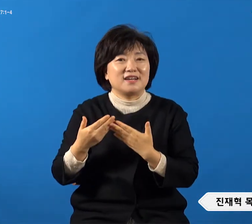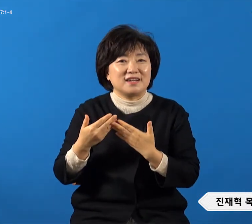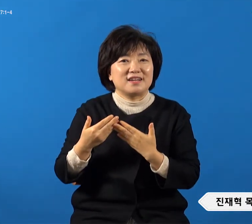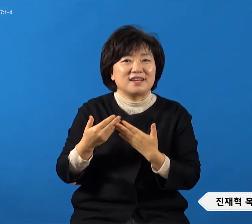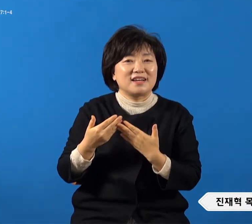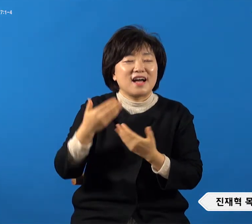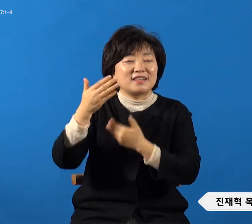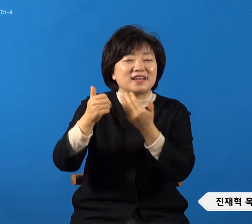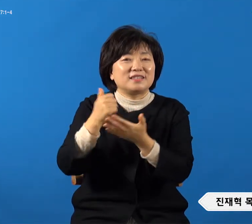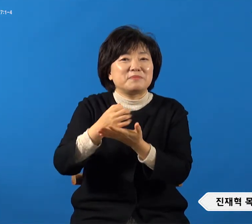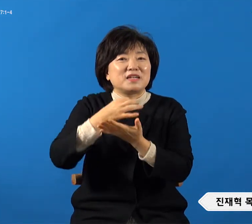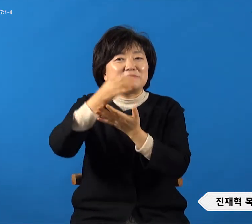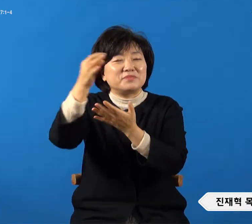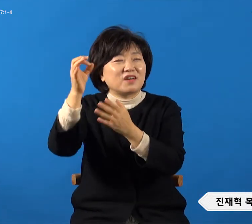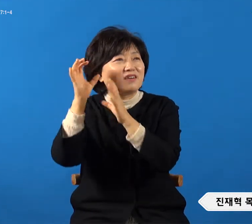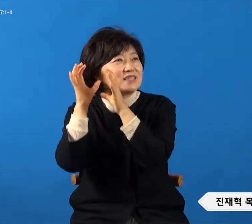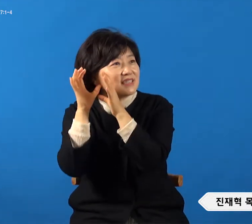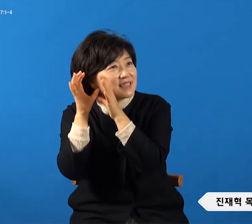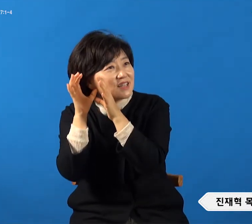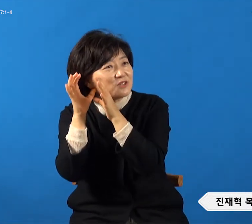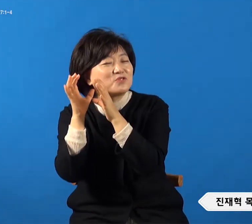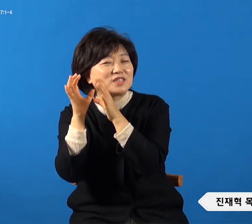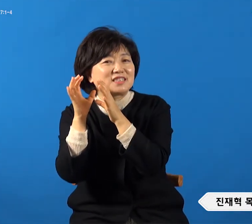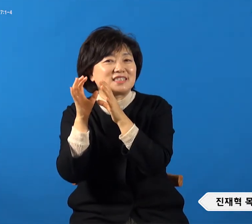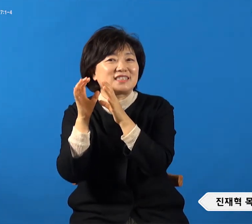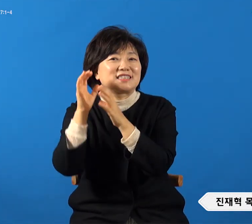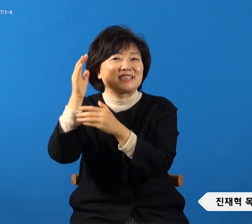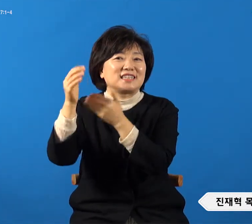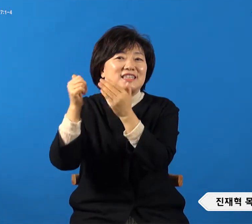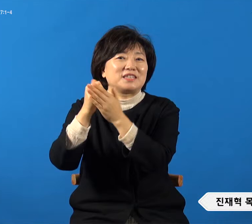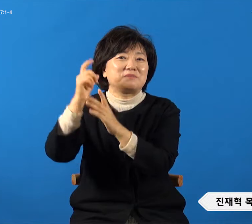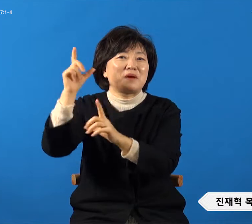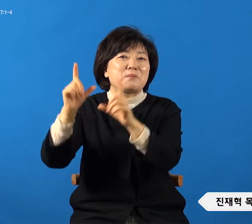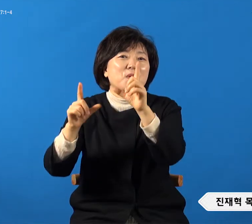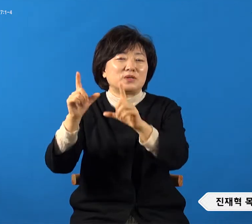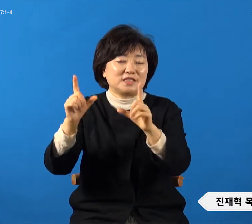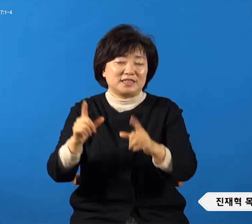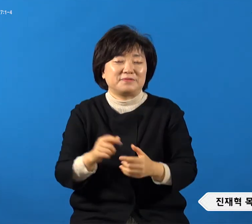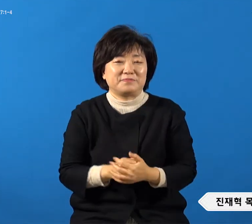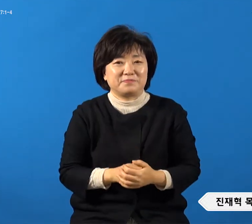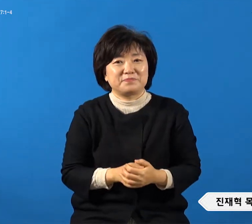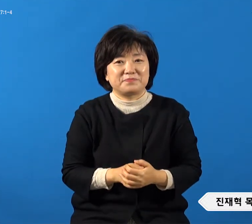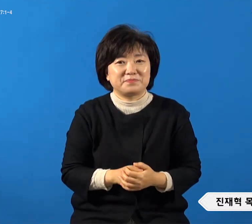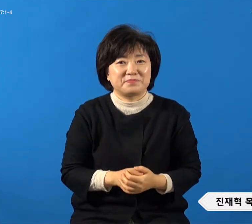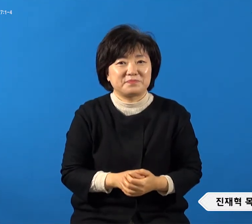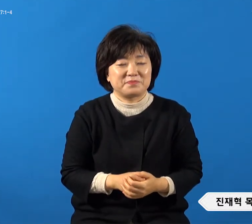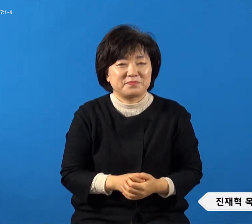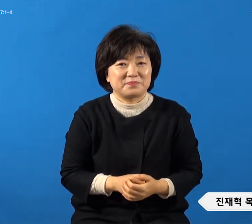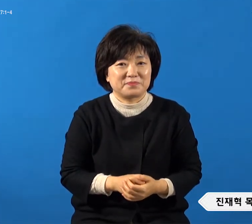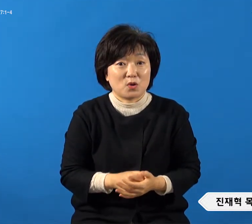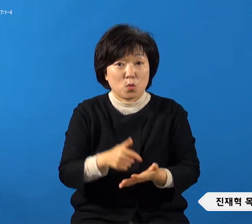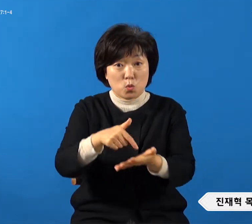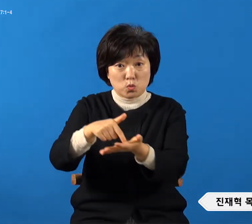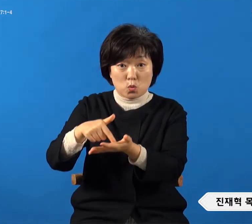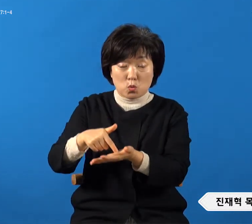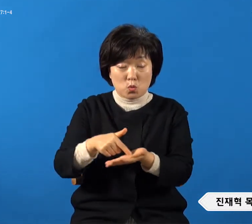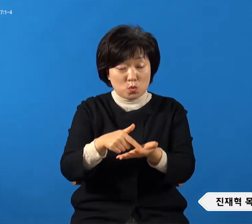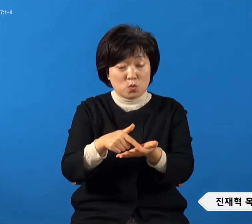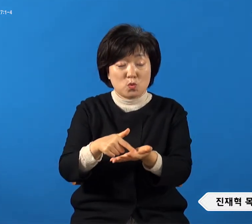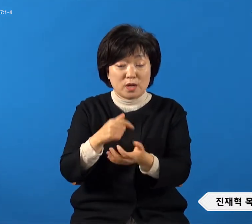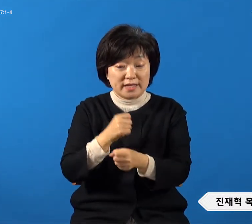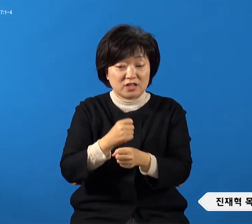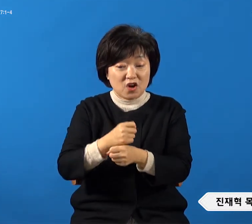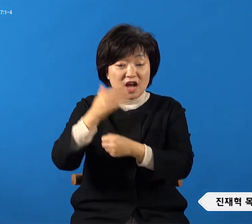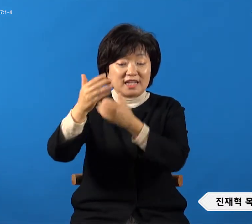가운데 하나님의 음성을 들려주시는 하나님의 모습을 성경은 설명합니다. 고독에서